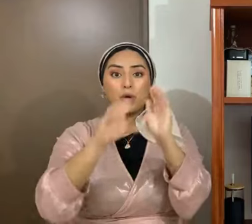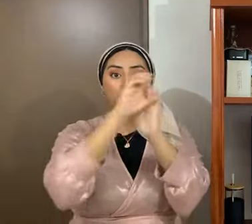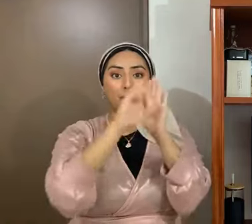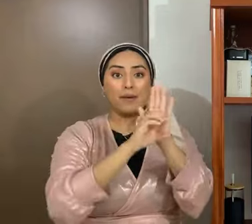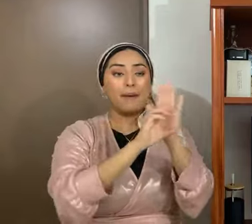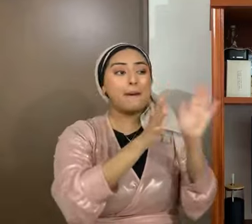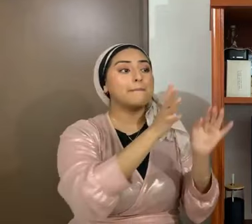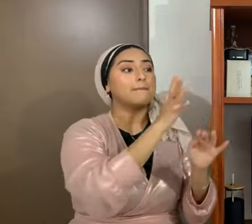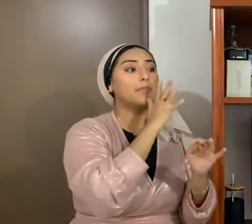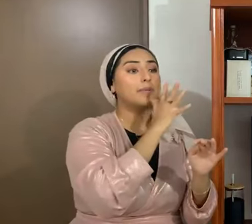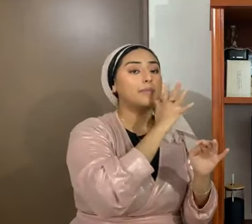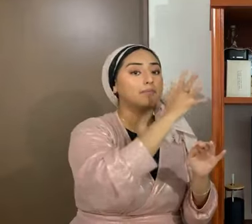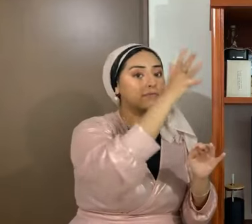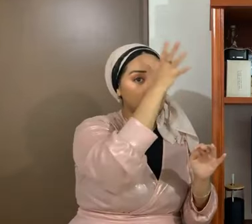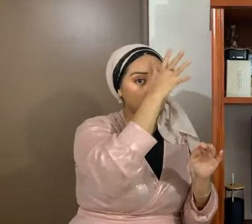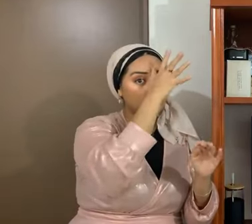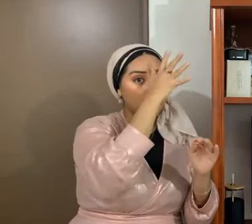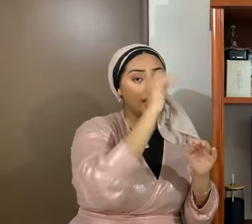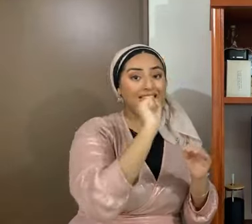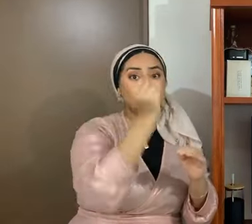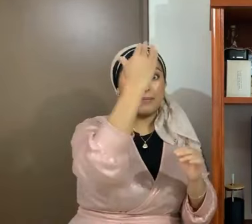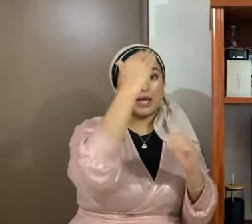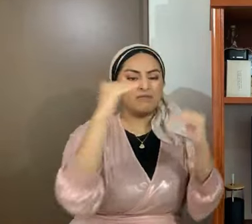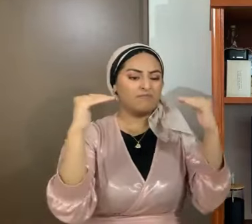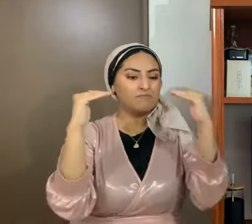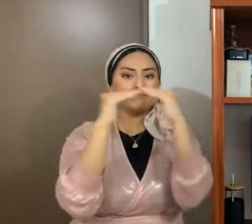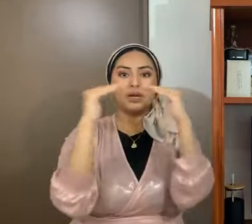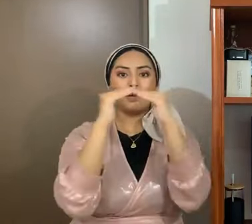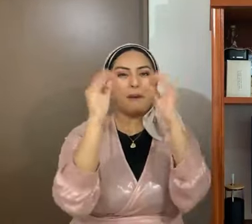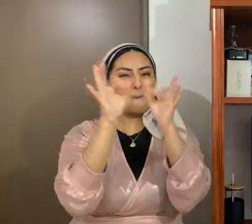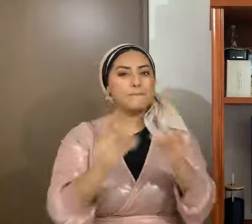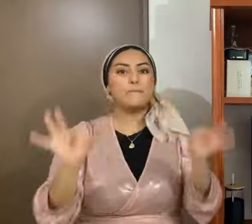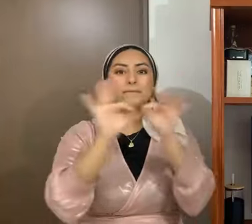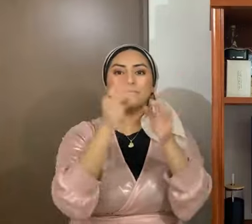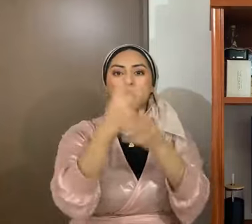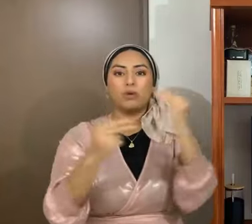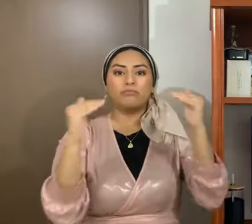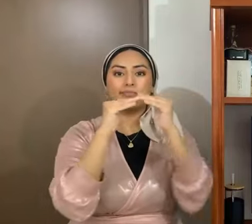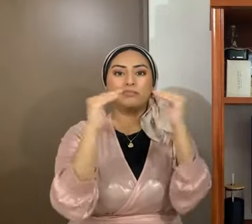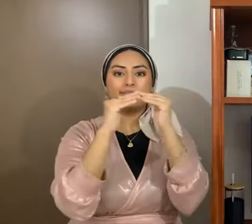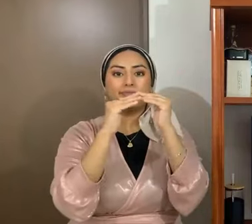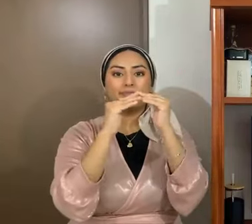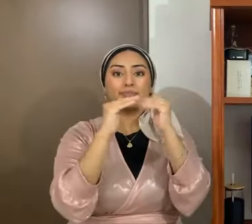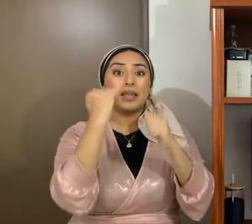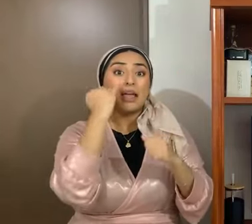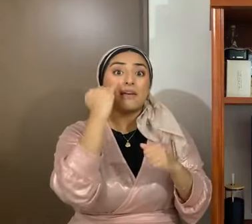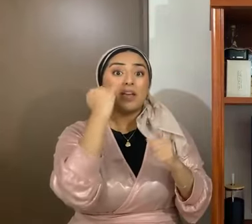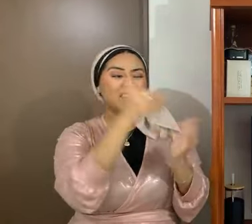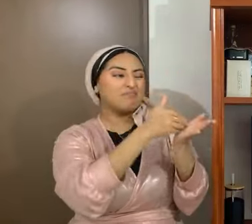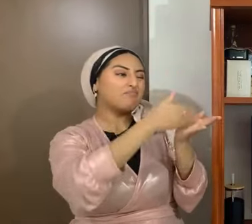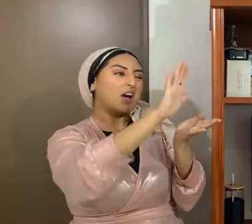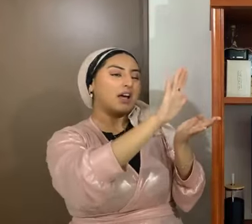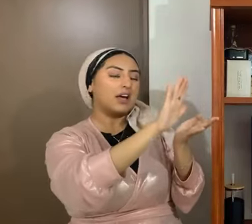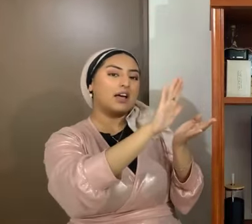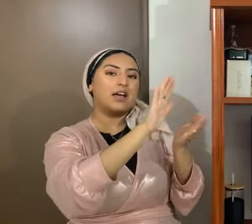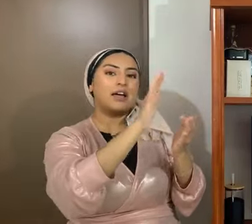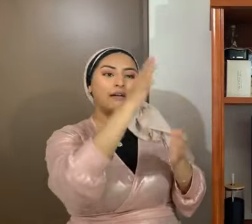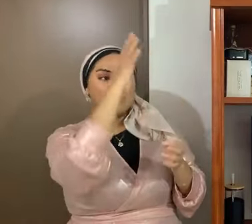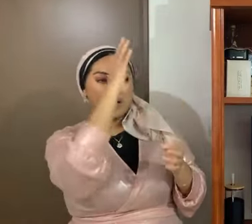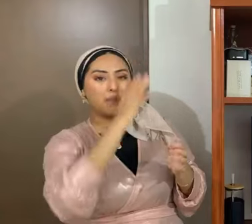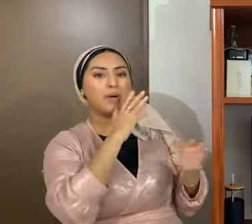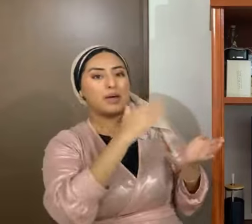a la madre, al padre y al Shabbat al mismo nivel. Quien no obedezca a su